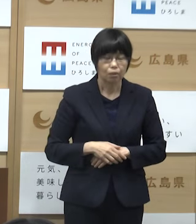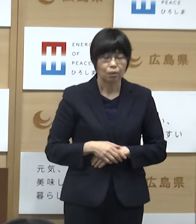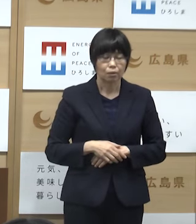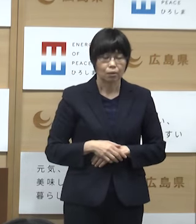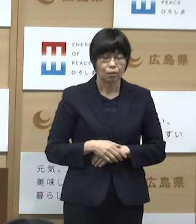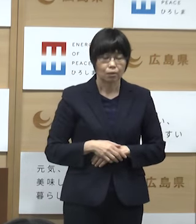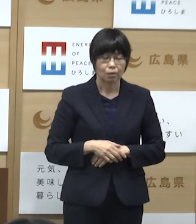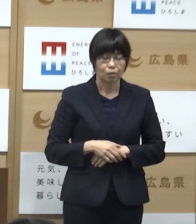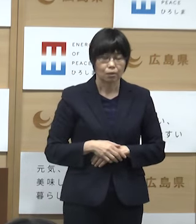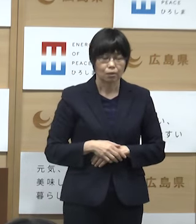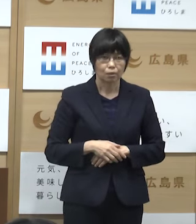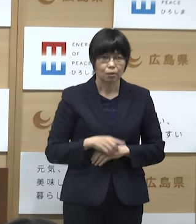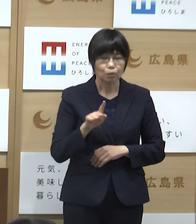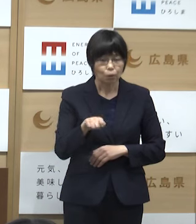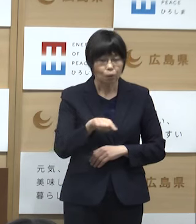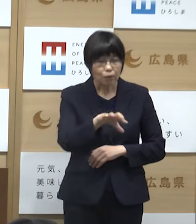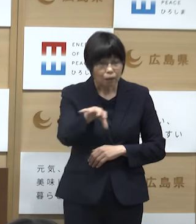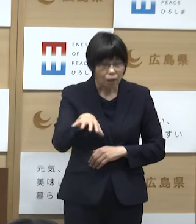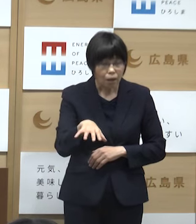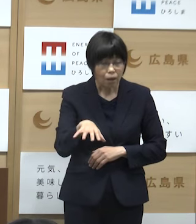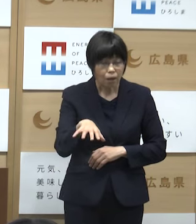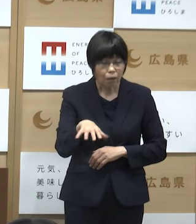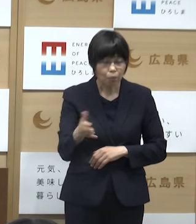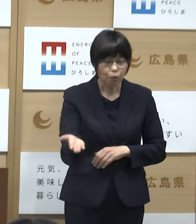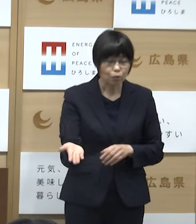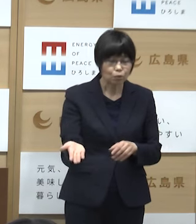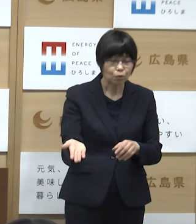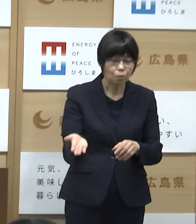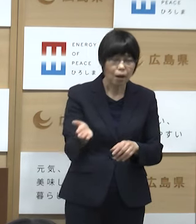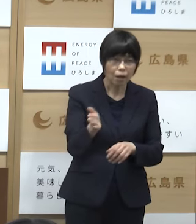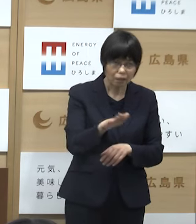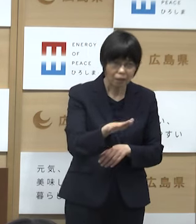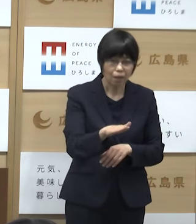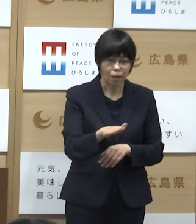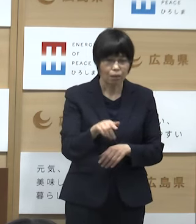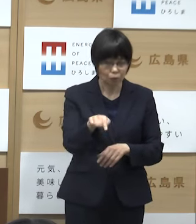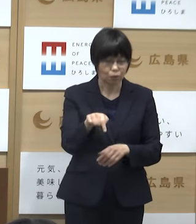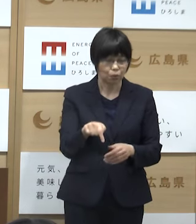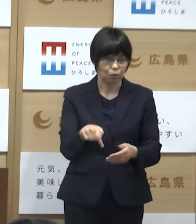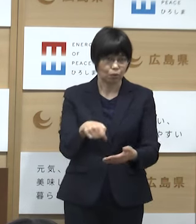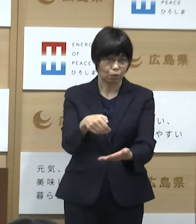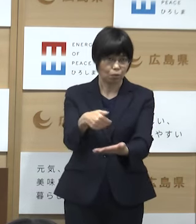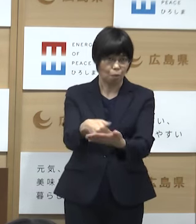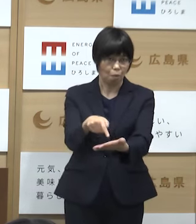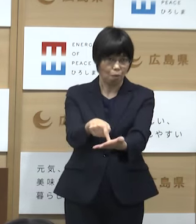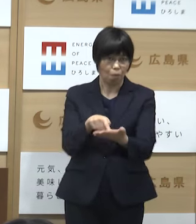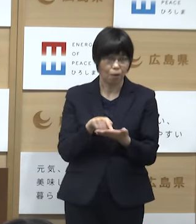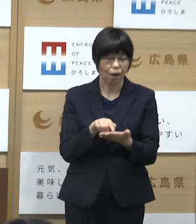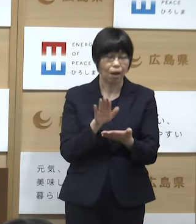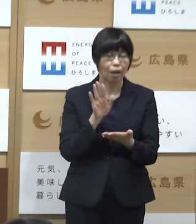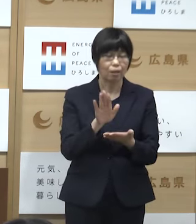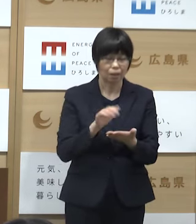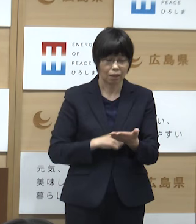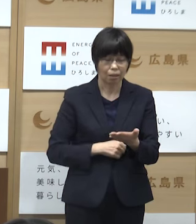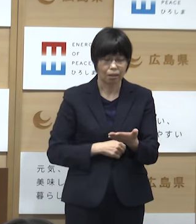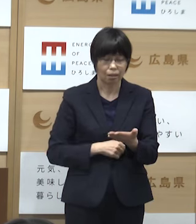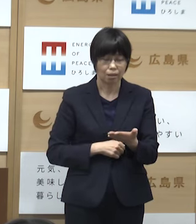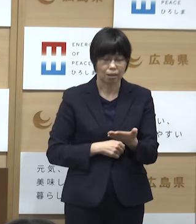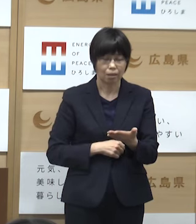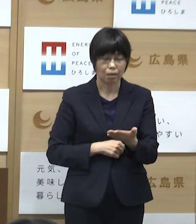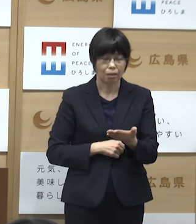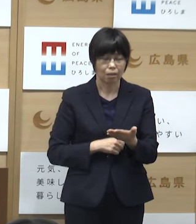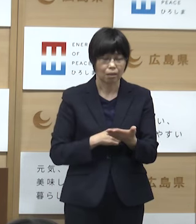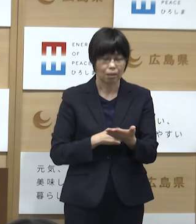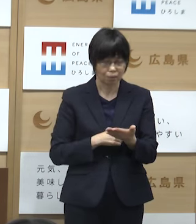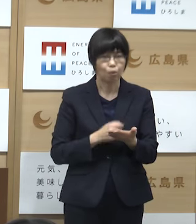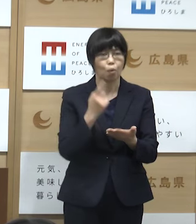を、まあ、そういったことも踏まえてですね、そういう要望が、まあ、出ているんだと